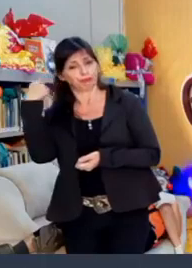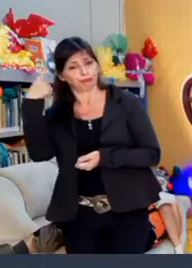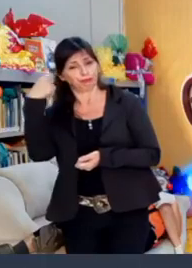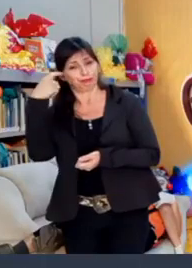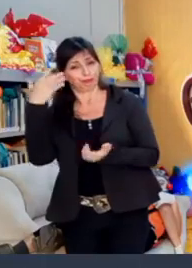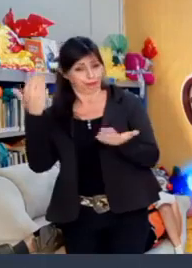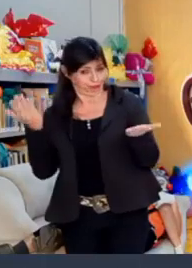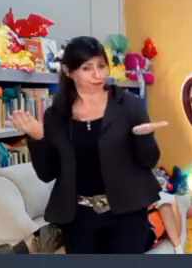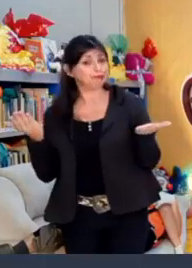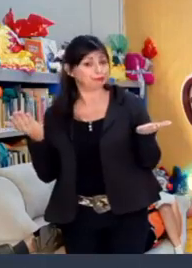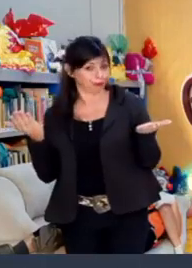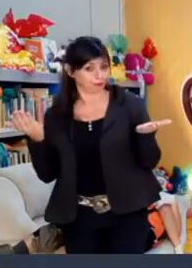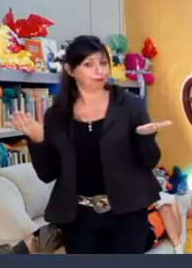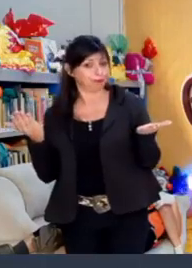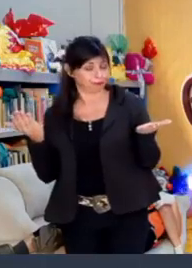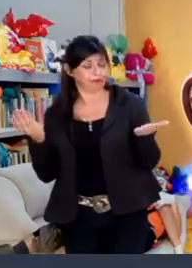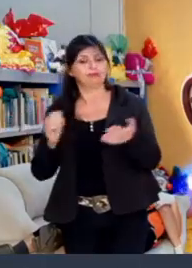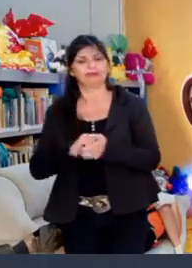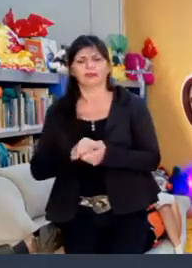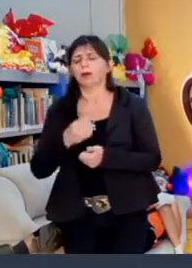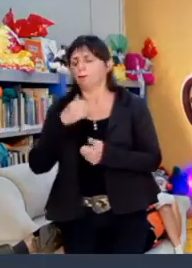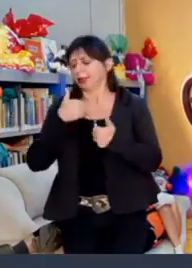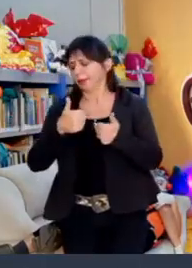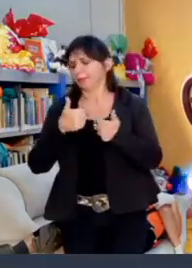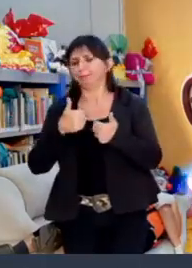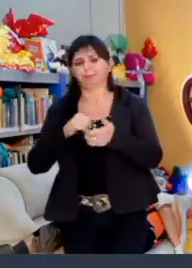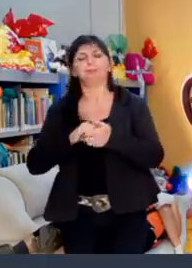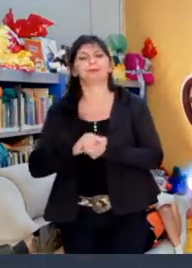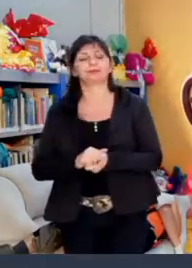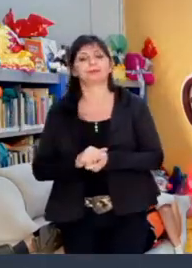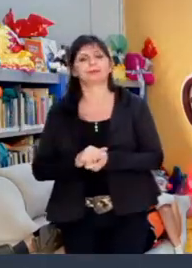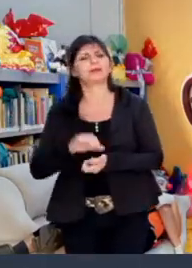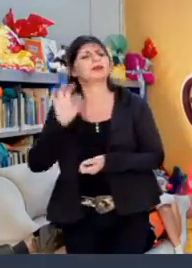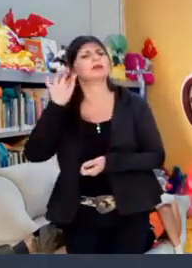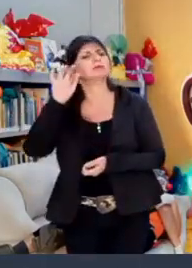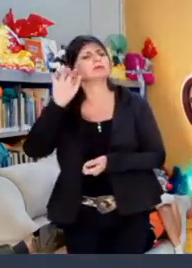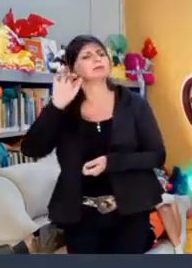Mas, tudo bem, pessoal. O que acontece?